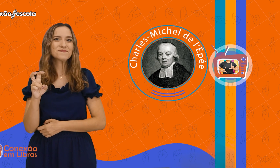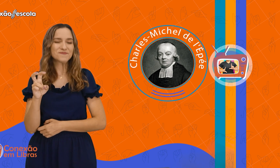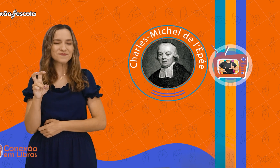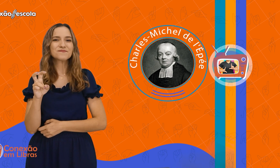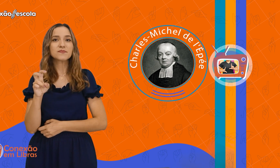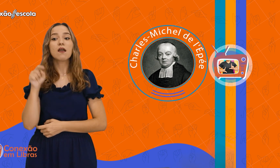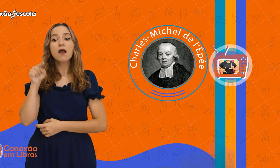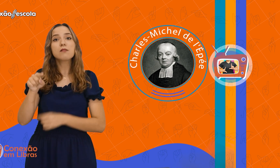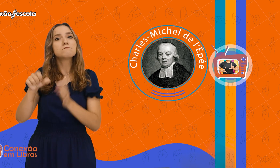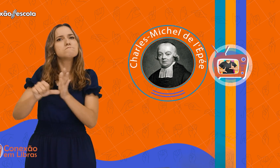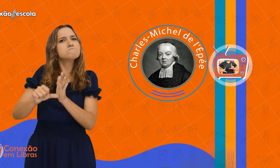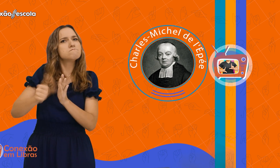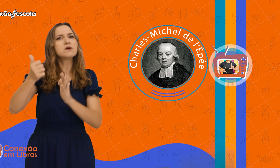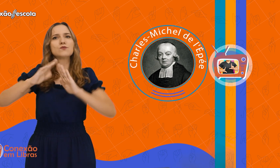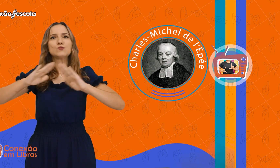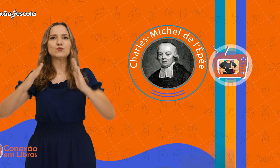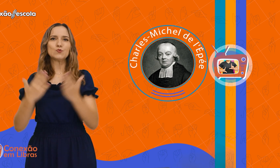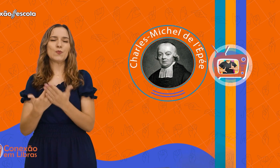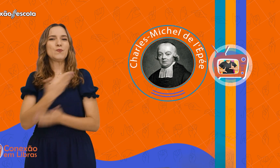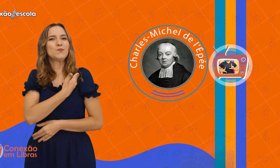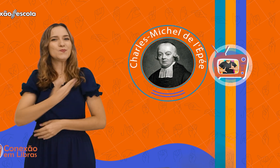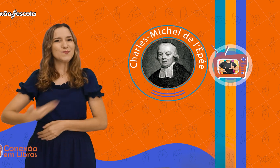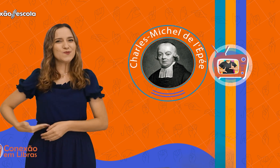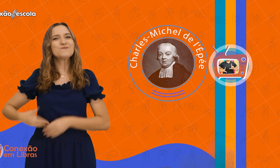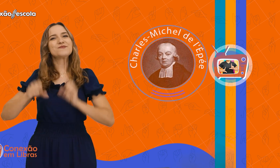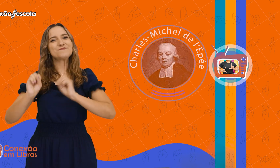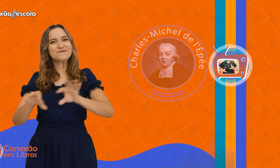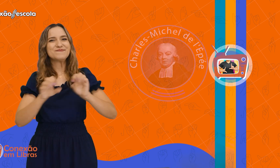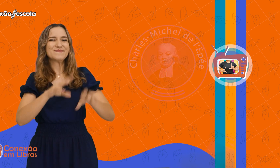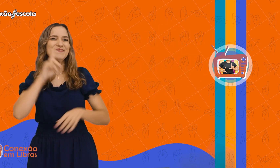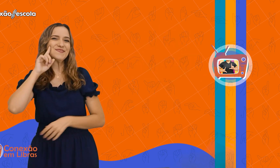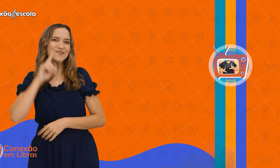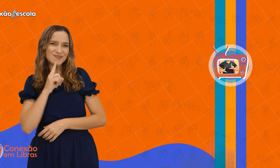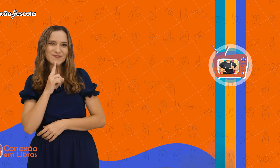1755, sendo a primeira escola pública para surdos,